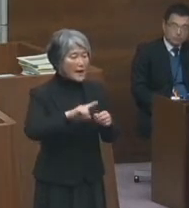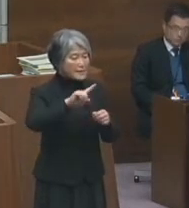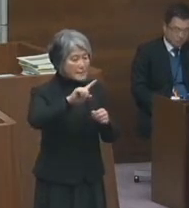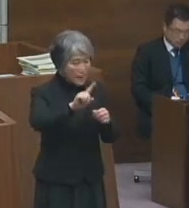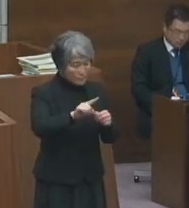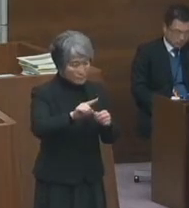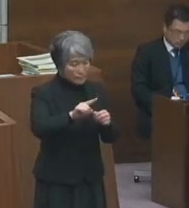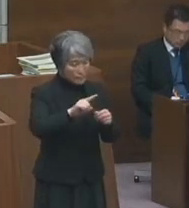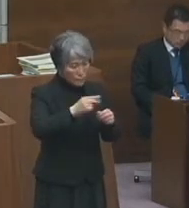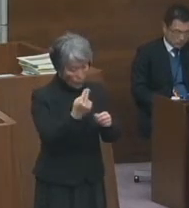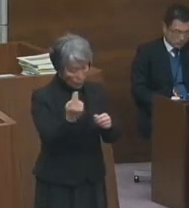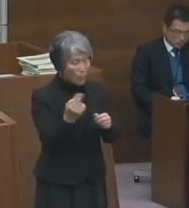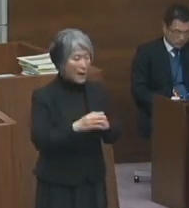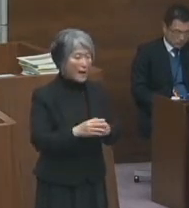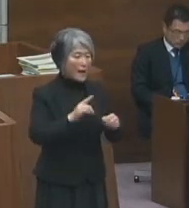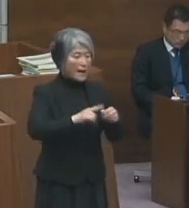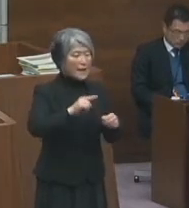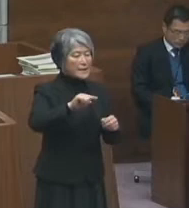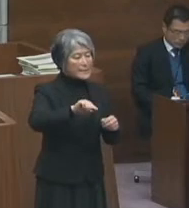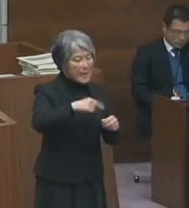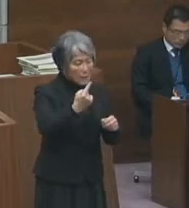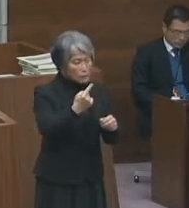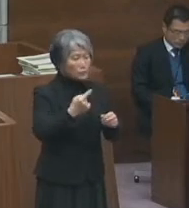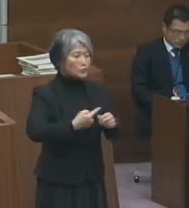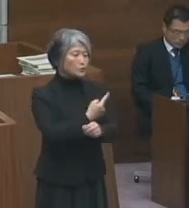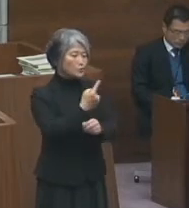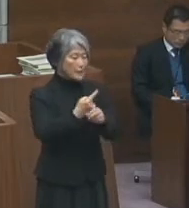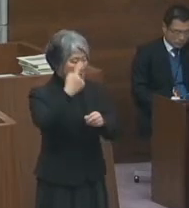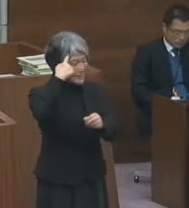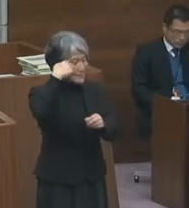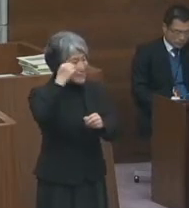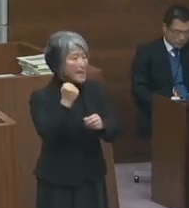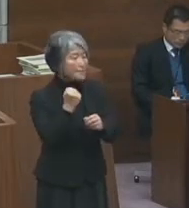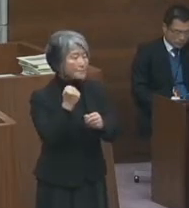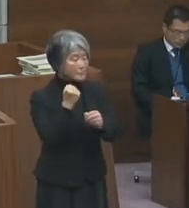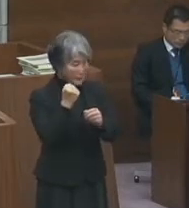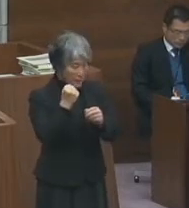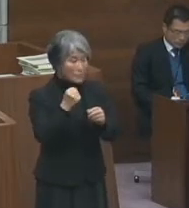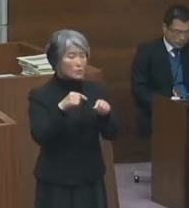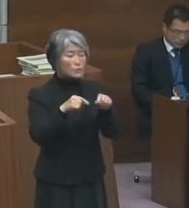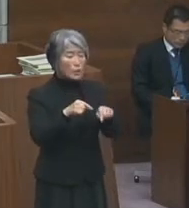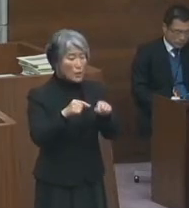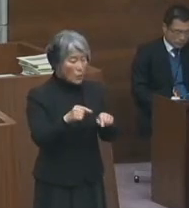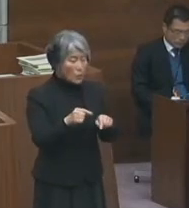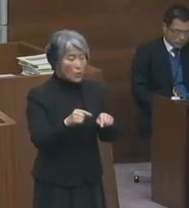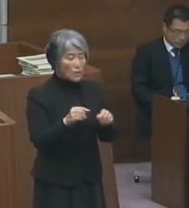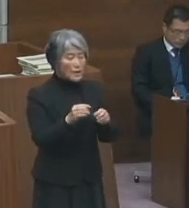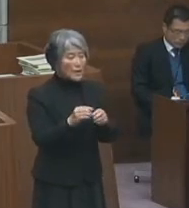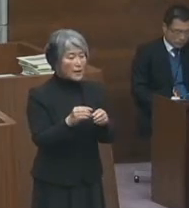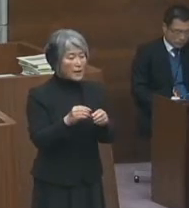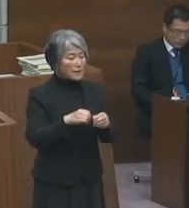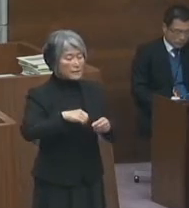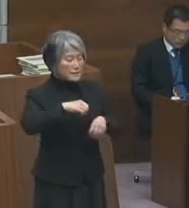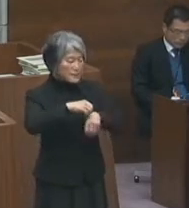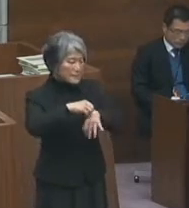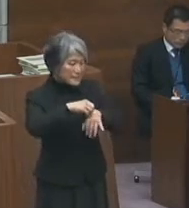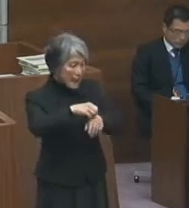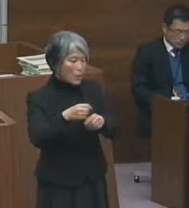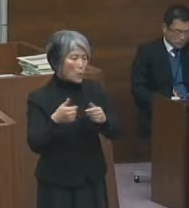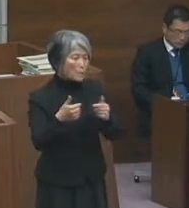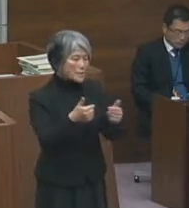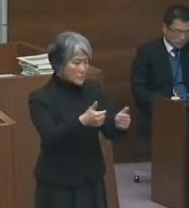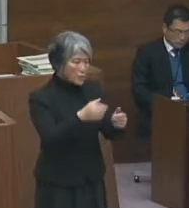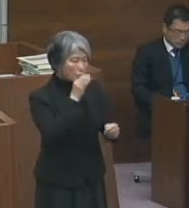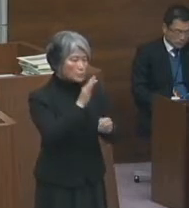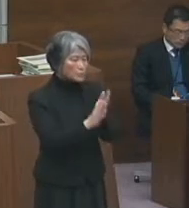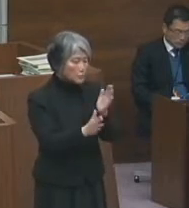100周年を記念いたしまして、タクシー券を2000円から4000円分に増額することに加え、タコバスの無料利用を予定しており